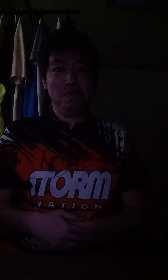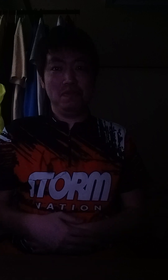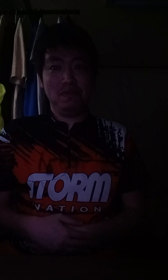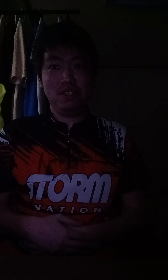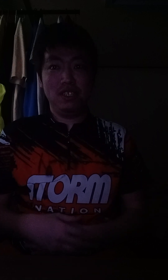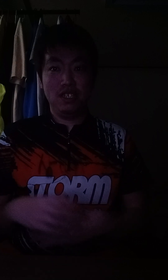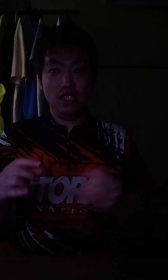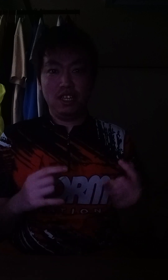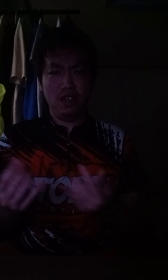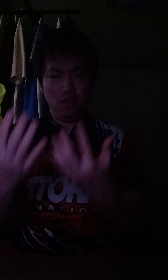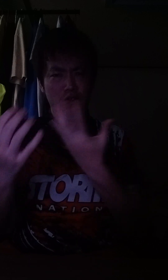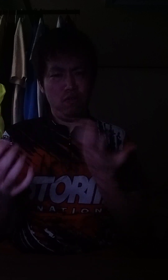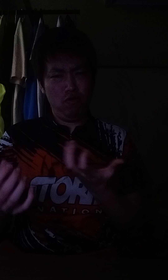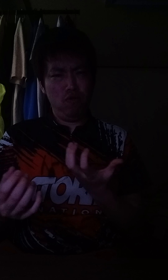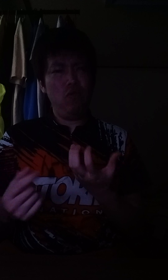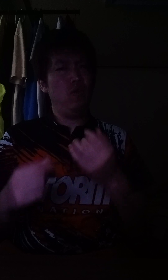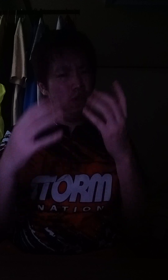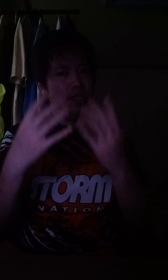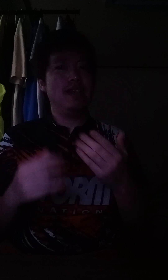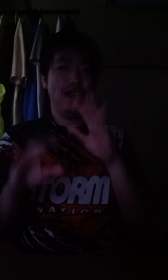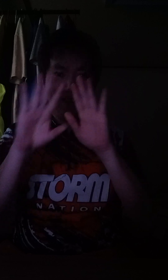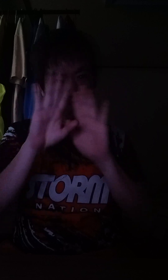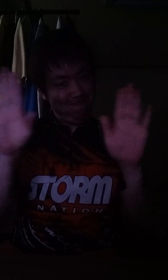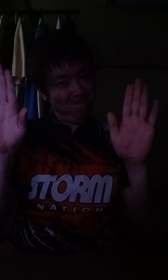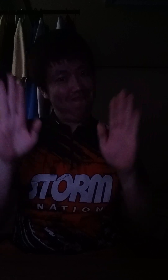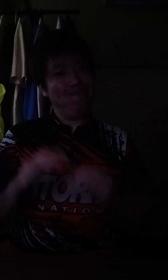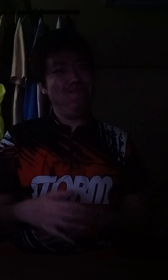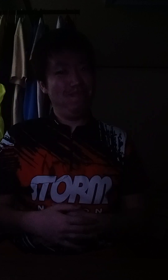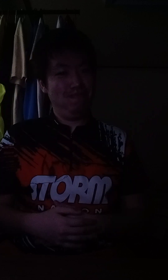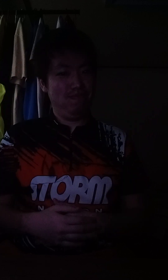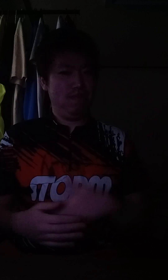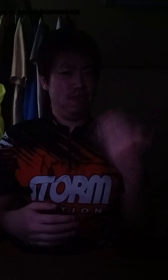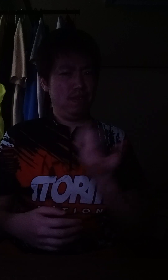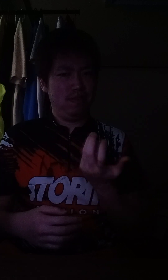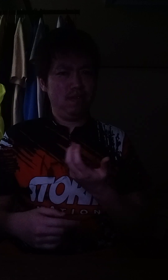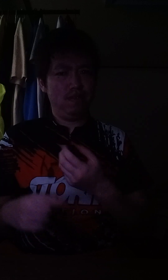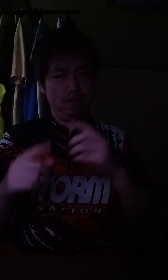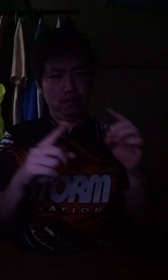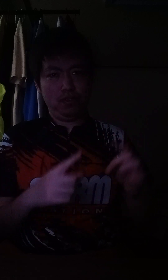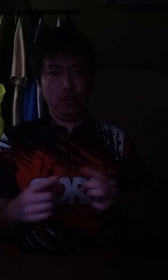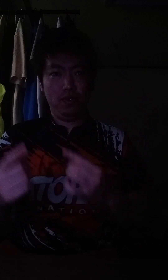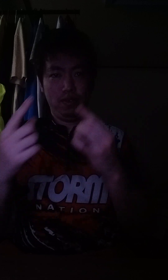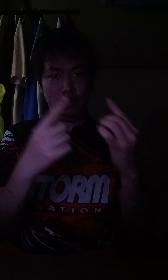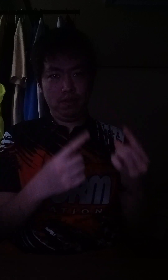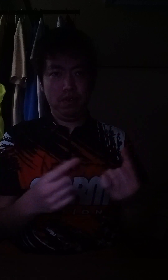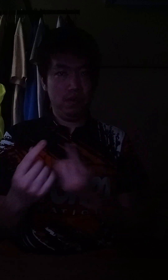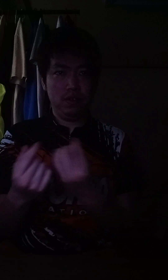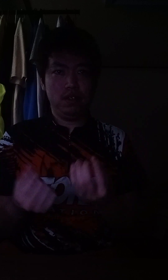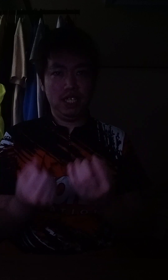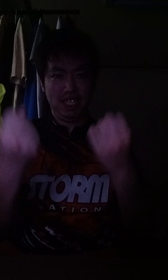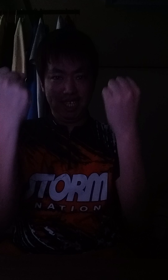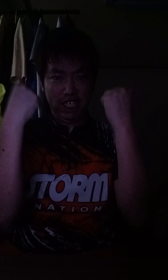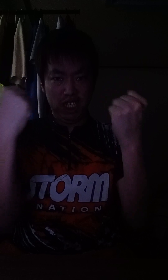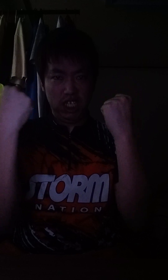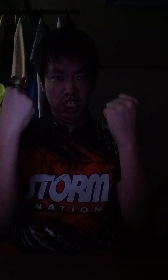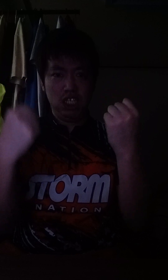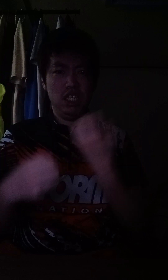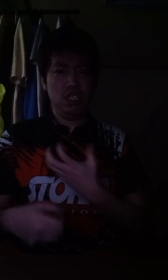승현이가 많이 아프면서도 참 밝아요. 늘 아파서 힘들어하는 않고 진짜 아픔을